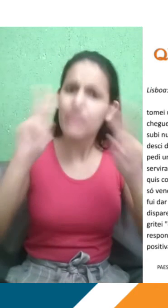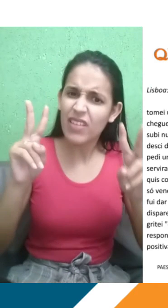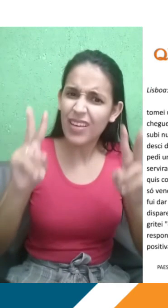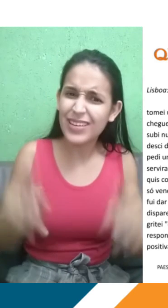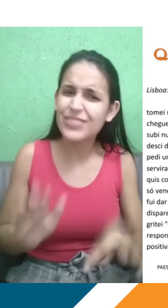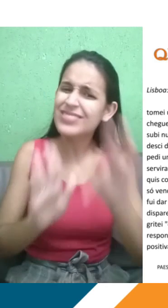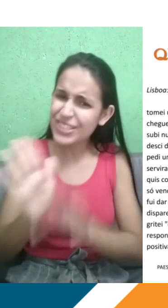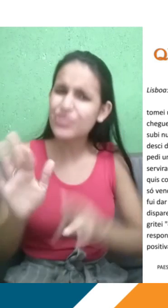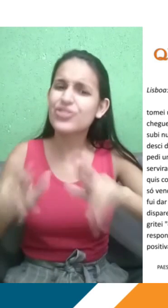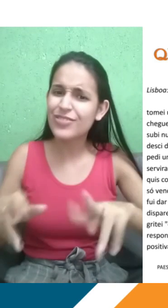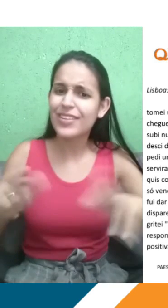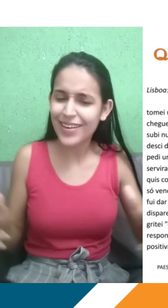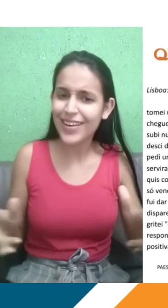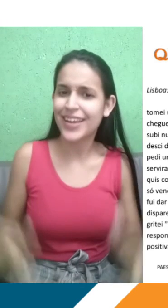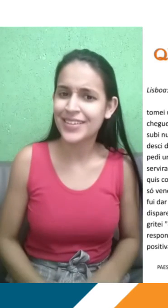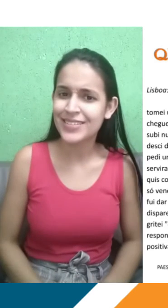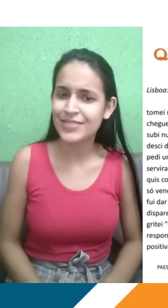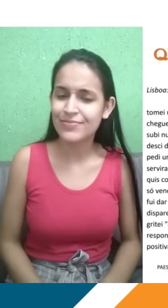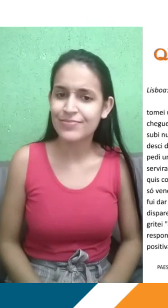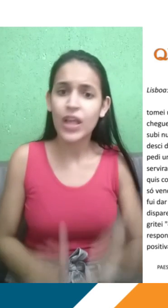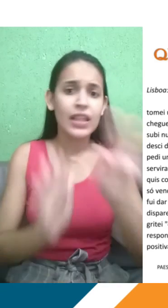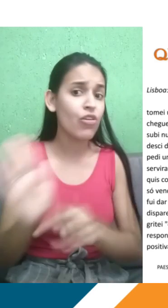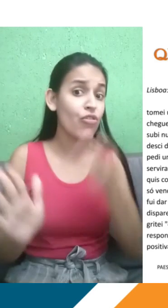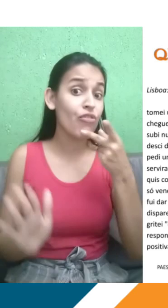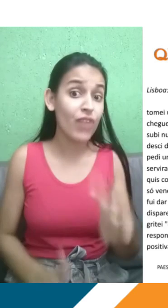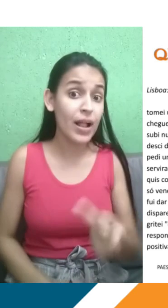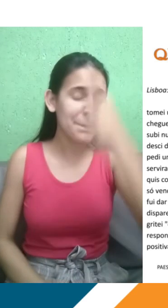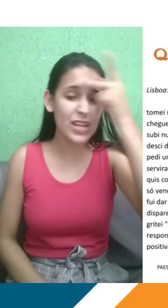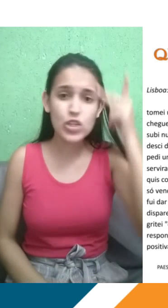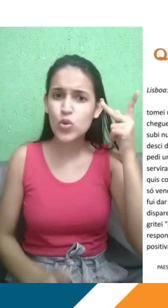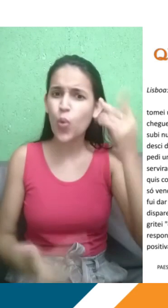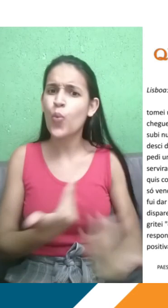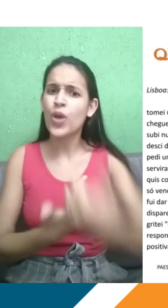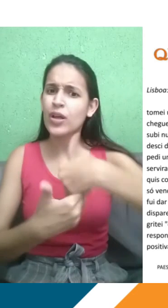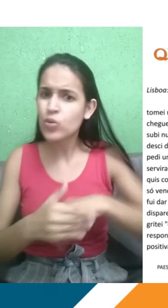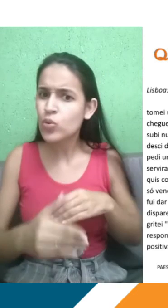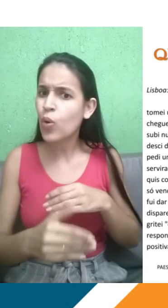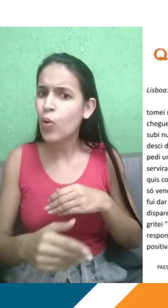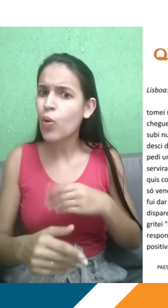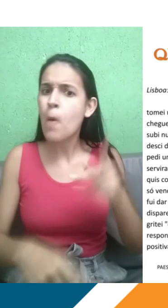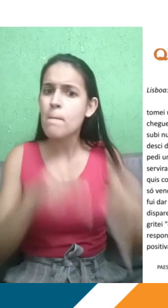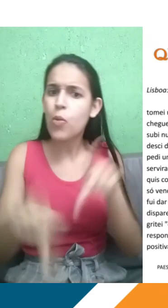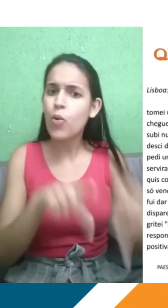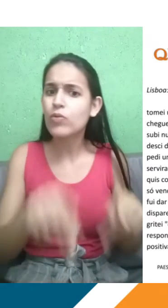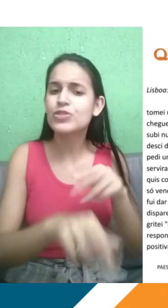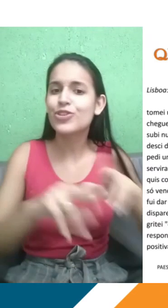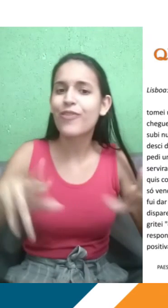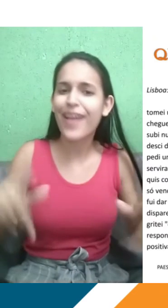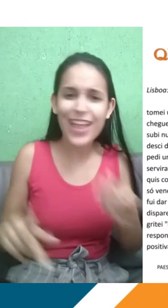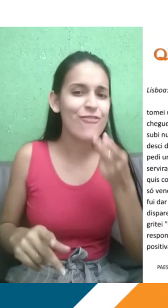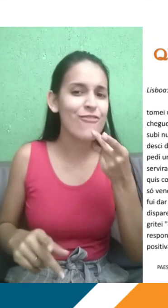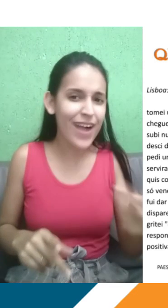em Lisboa com domínio dos registros formal e informal do português europeu. C.